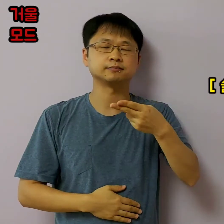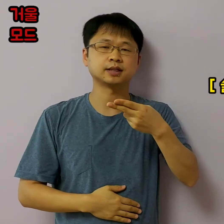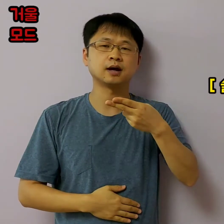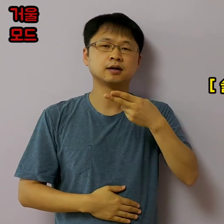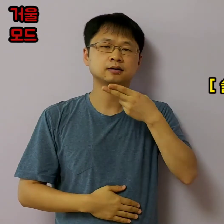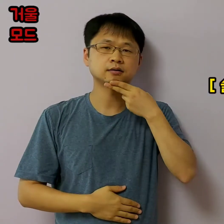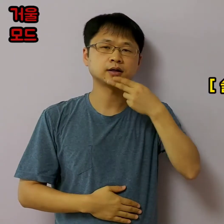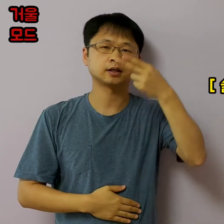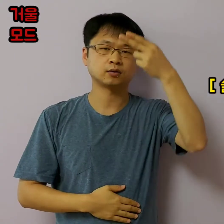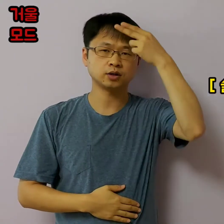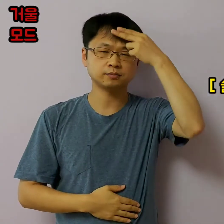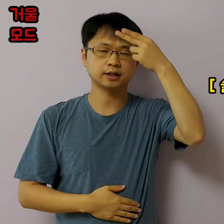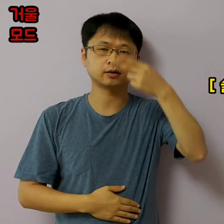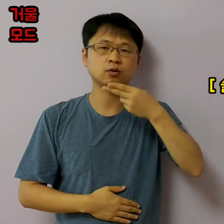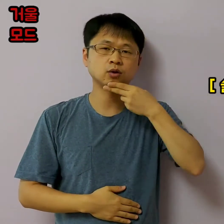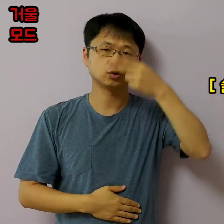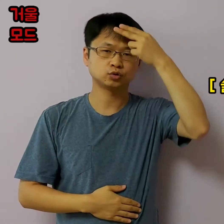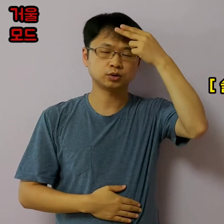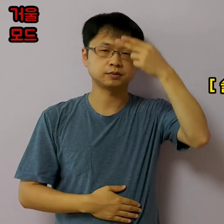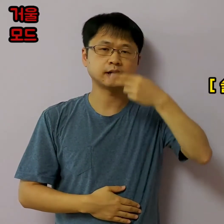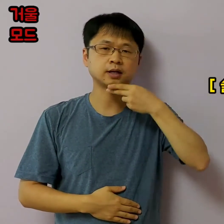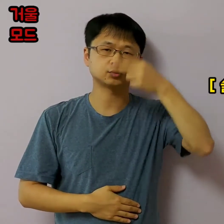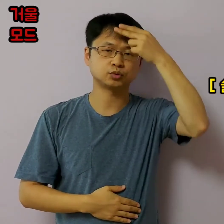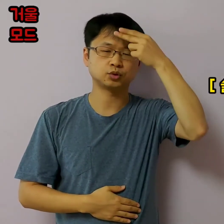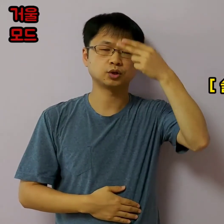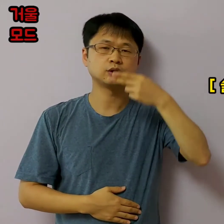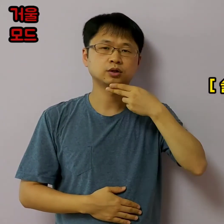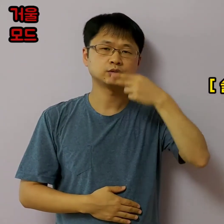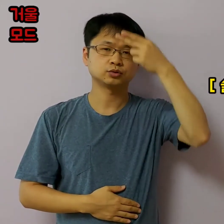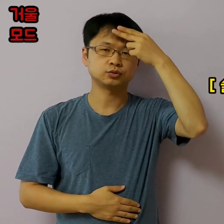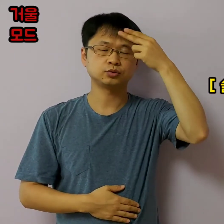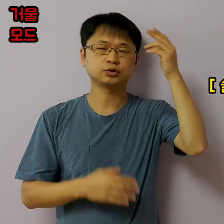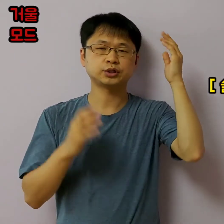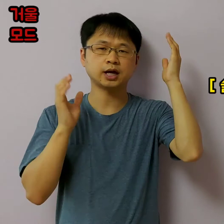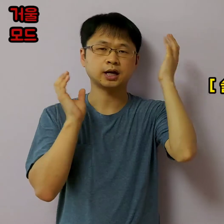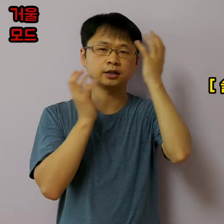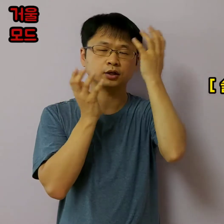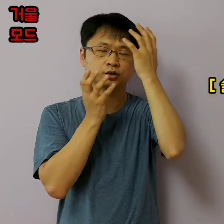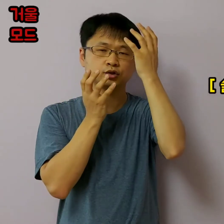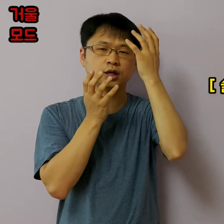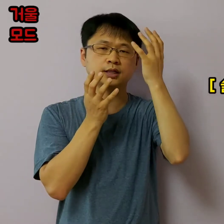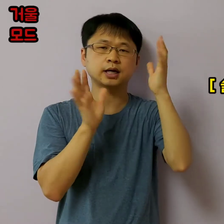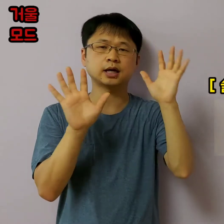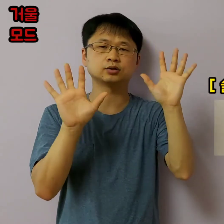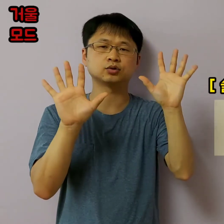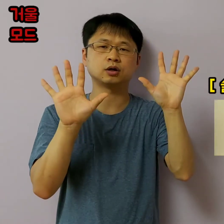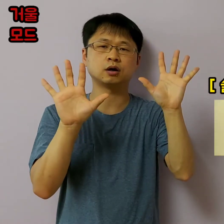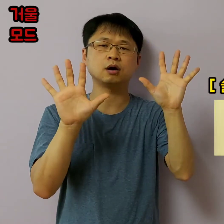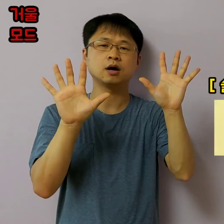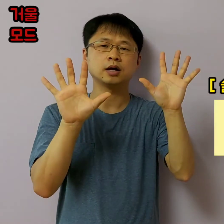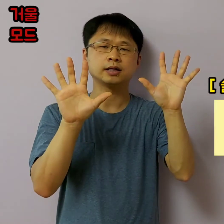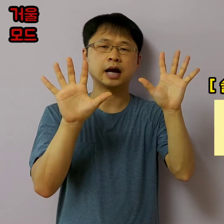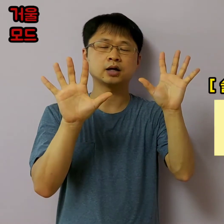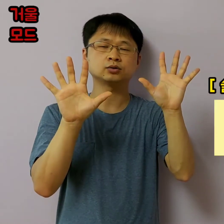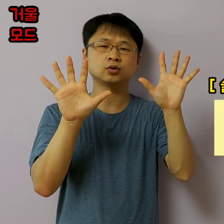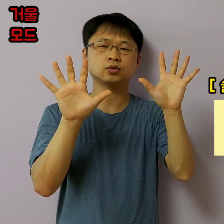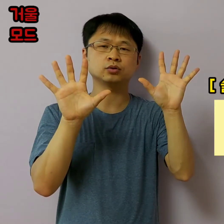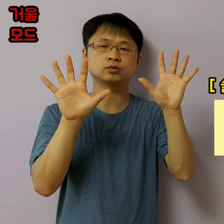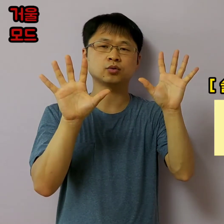되겠습니다. 턱에 대고 이마에 대고 술입니다. 술 취하다라는 수어 양손